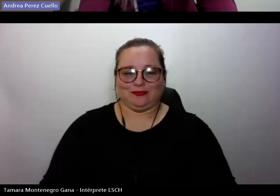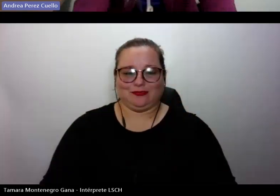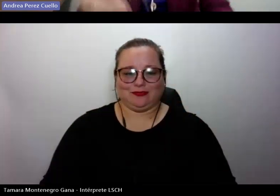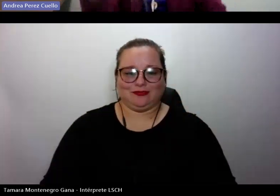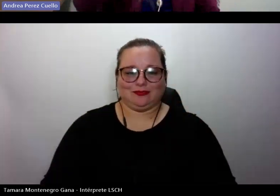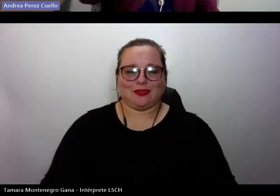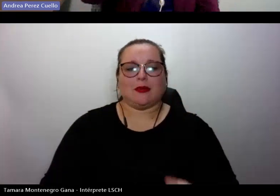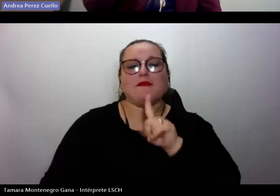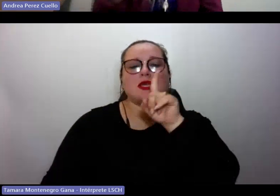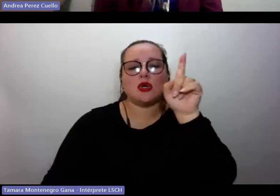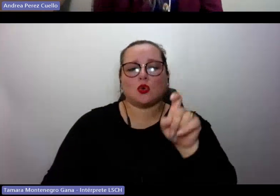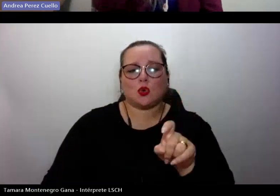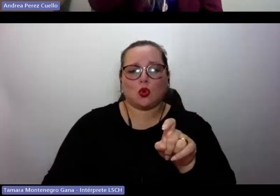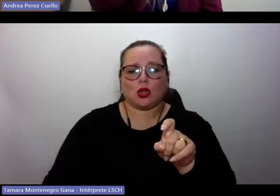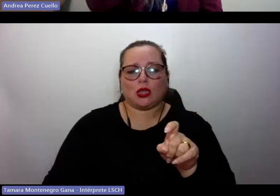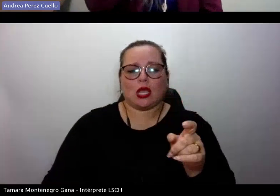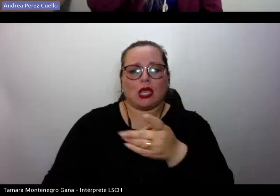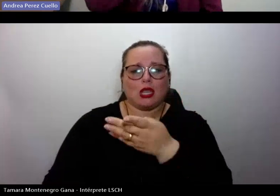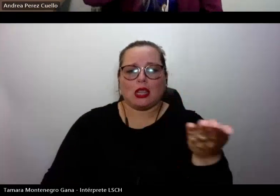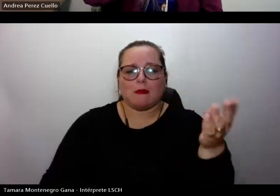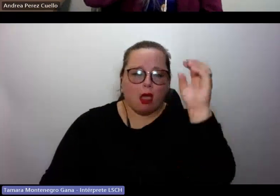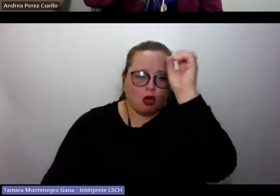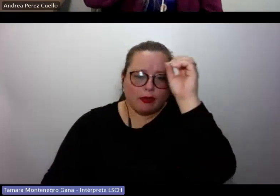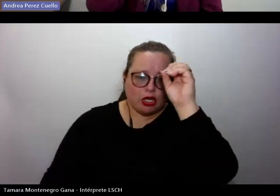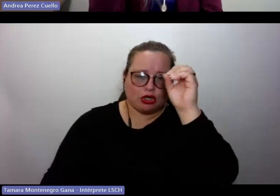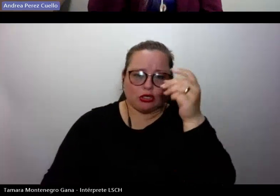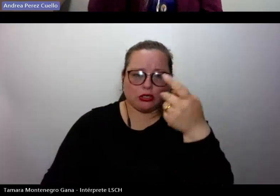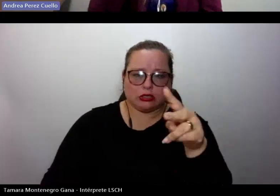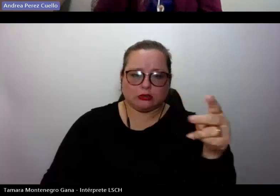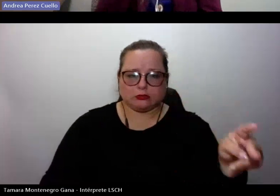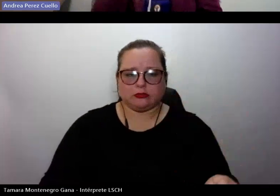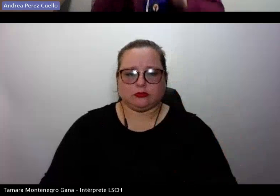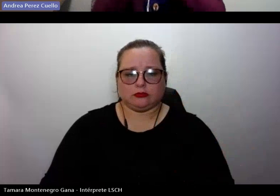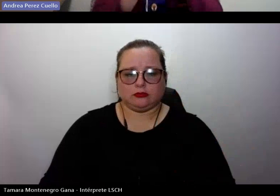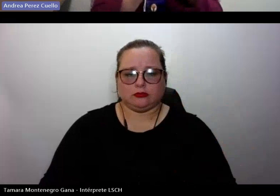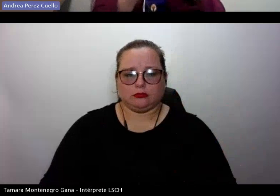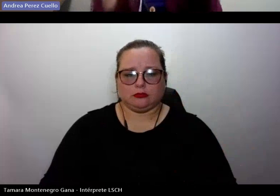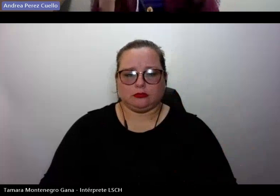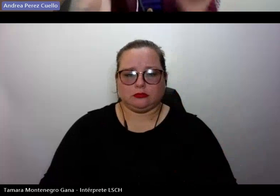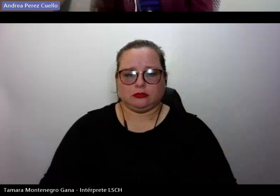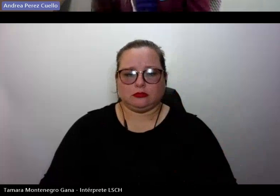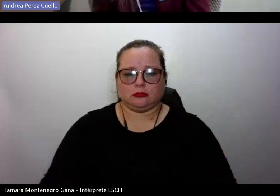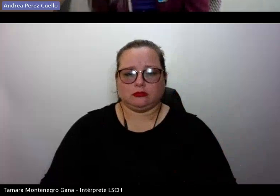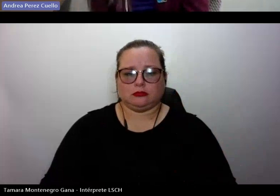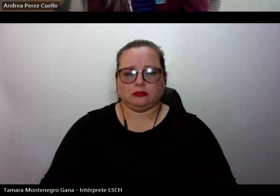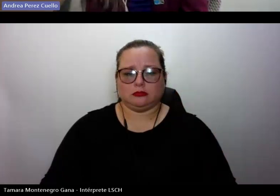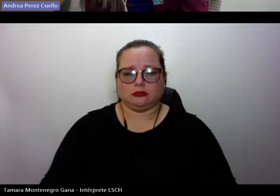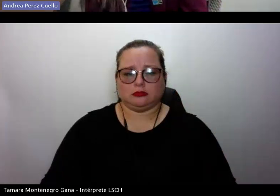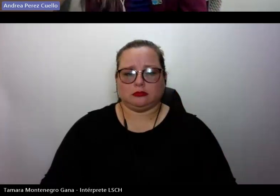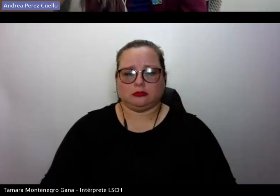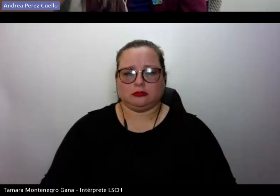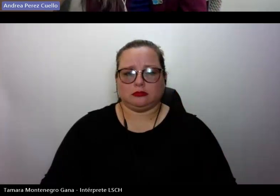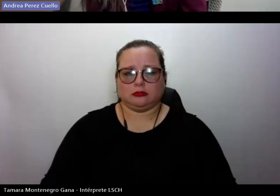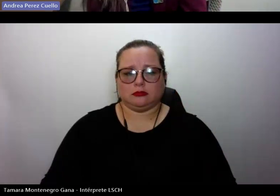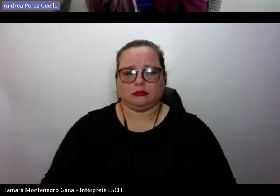una pregunta en su opinión, y en su opinión, para que miren a la intérprete.